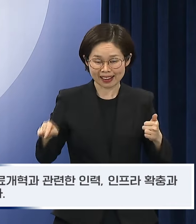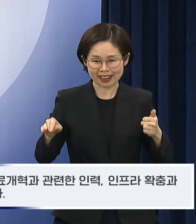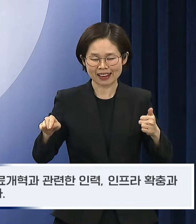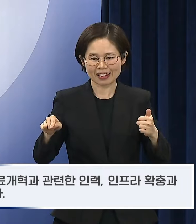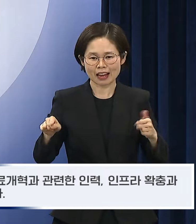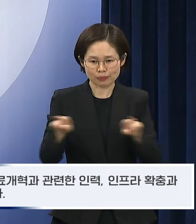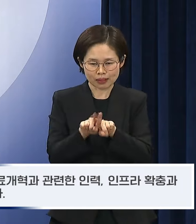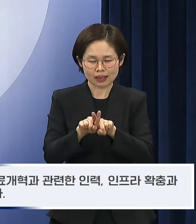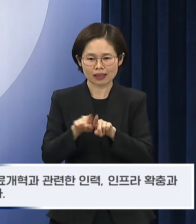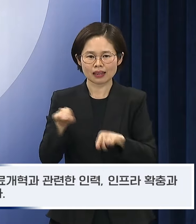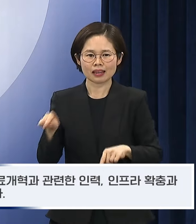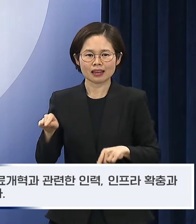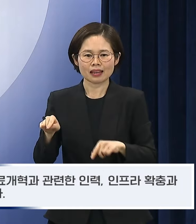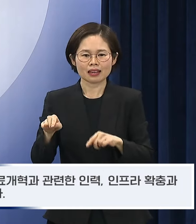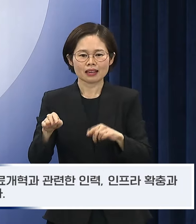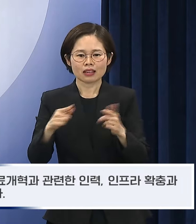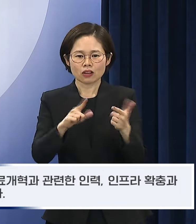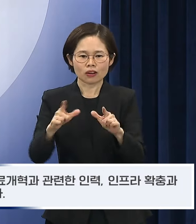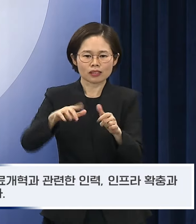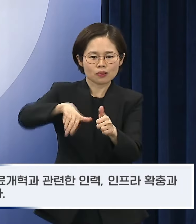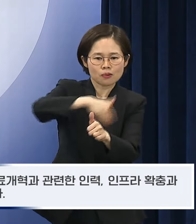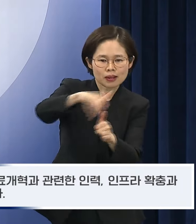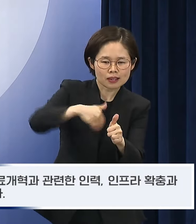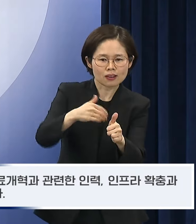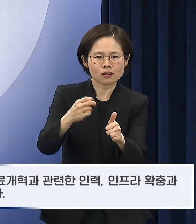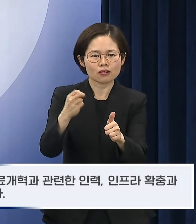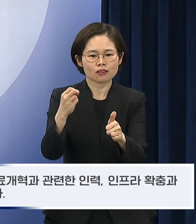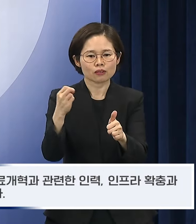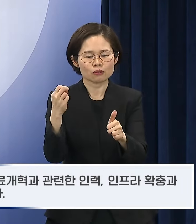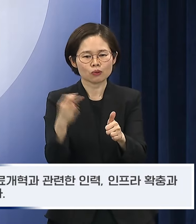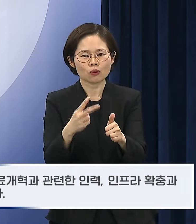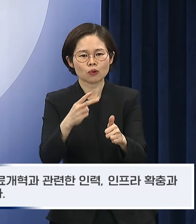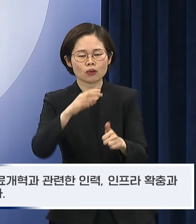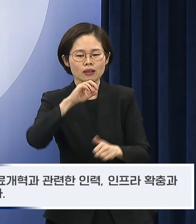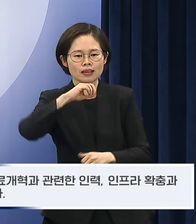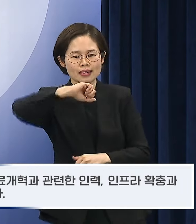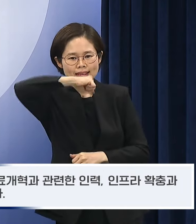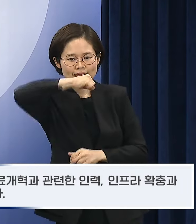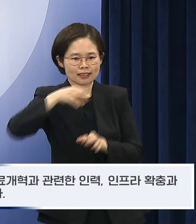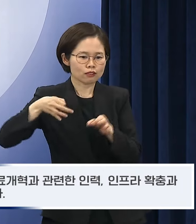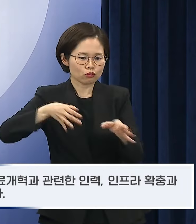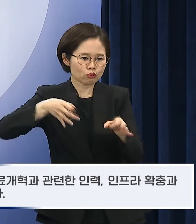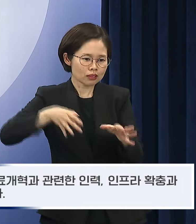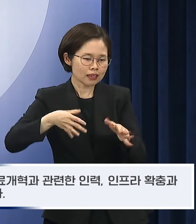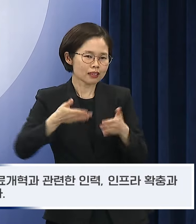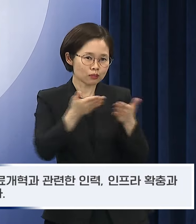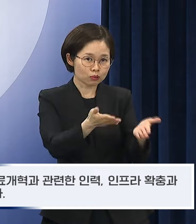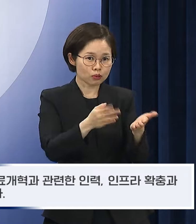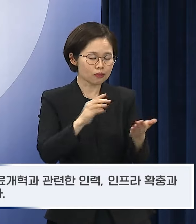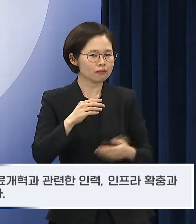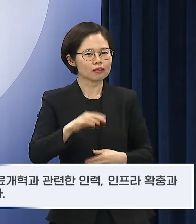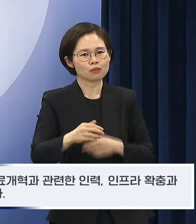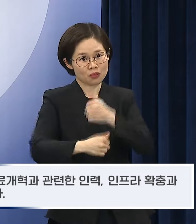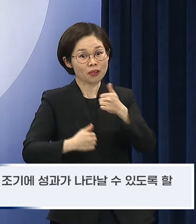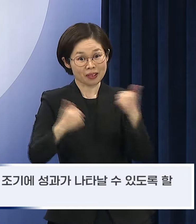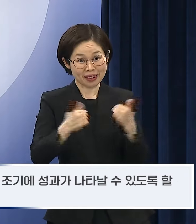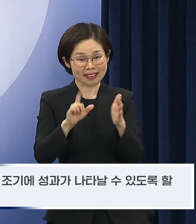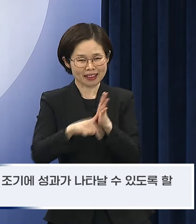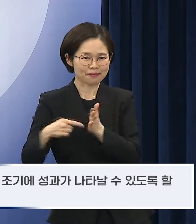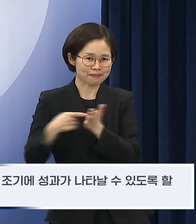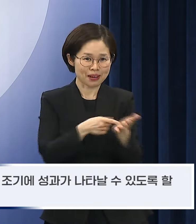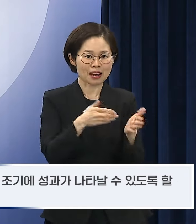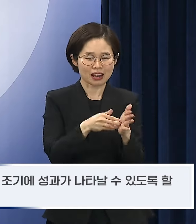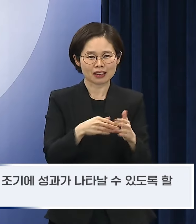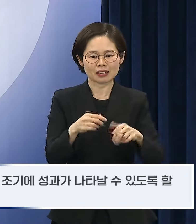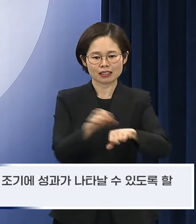관련한 인력, 인프라 확충과 전폭적 재정 투자를 추진하겠다고 밝혔습니다.